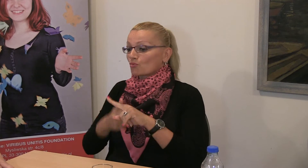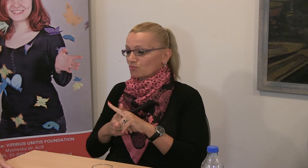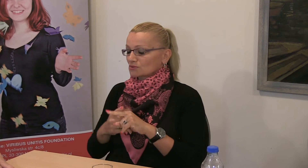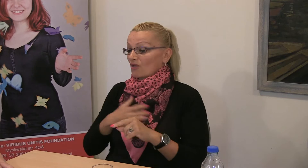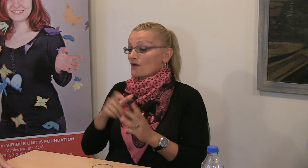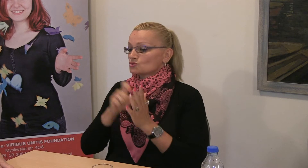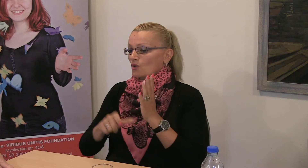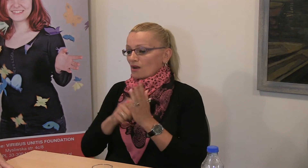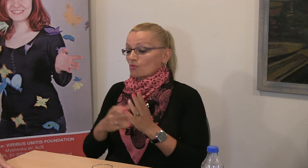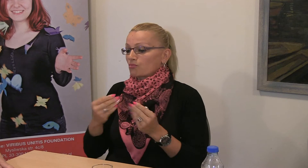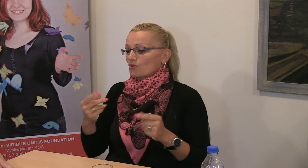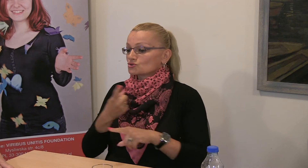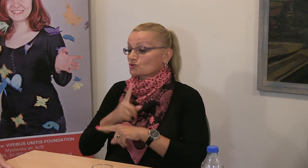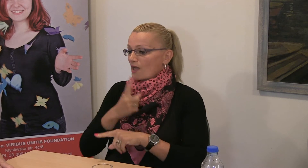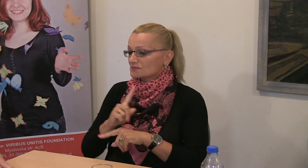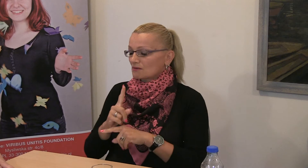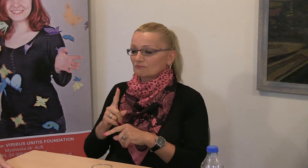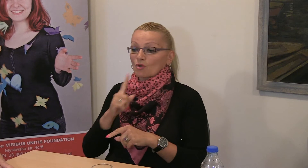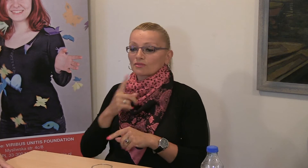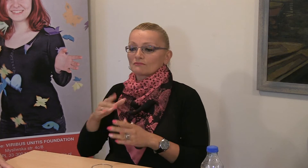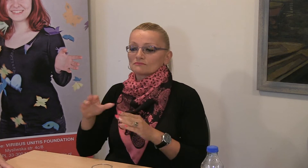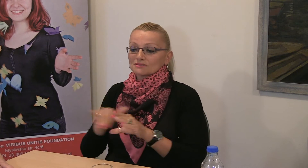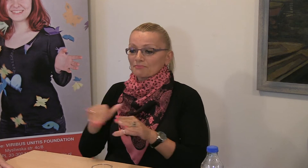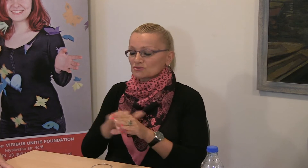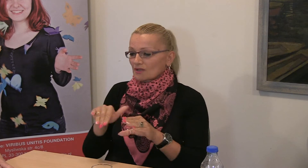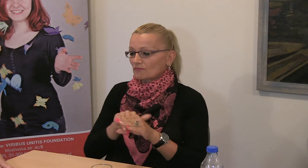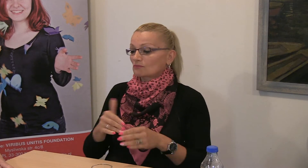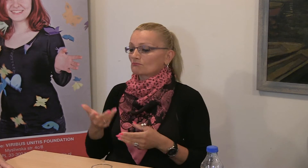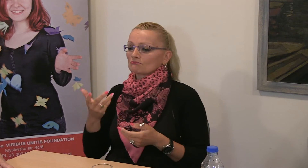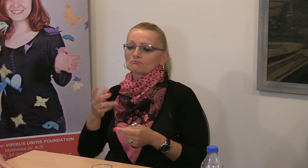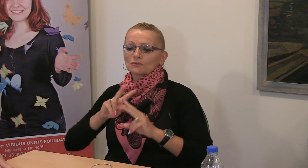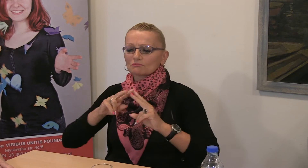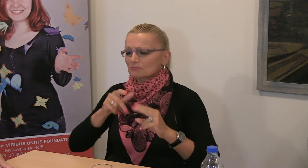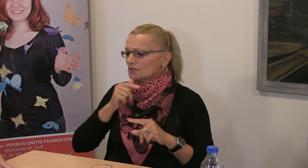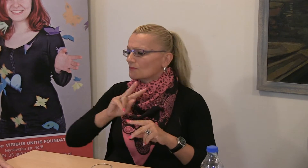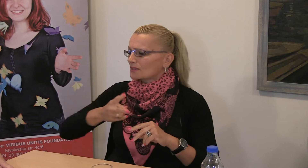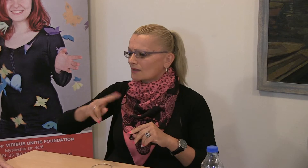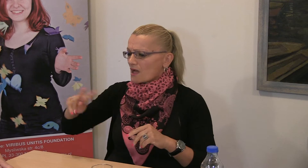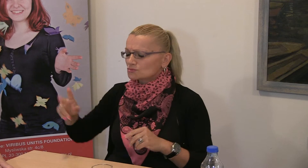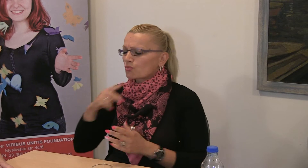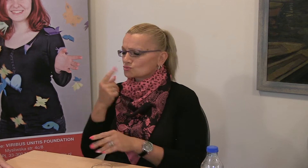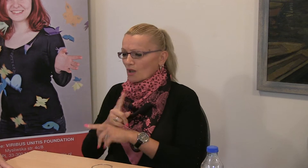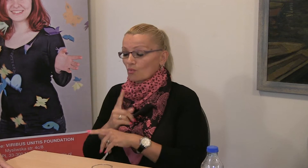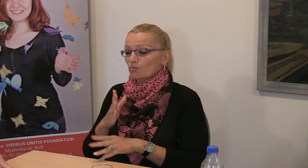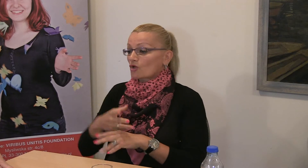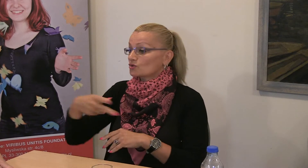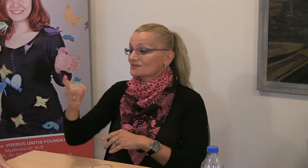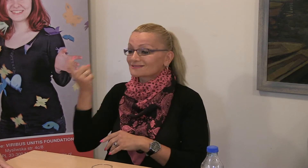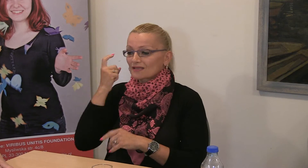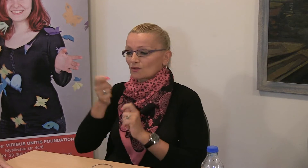tumača, naši članovi mnogo se žale na kada idu recimo u tržište